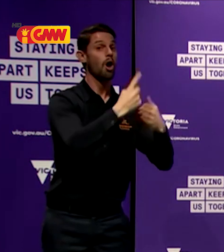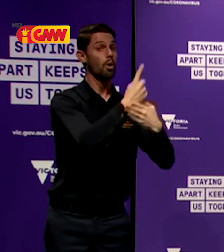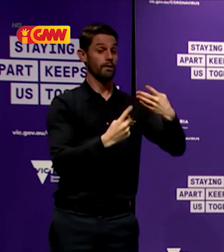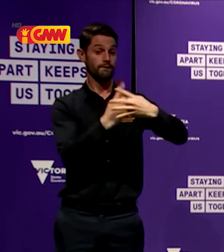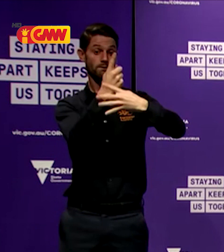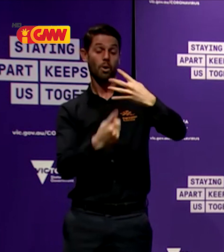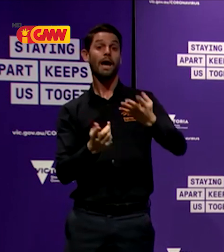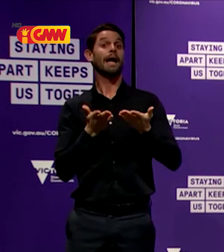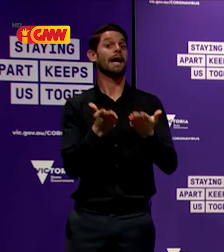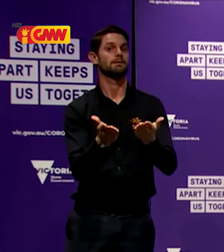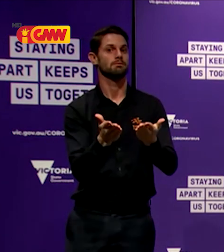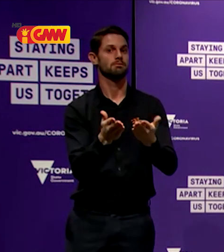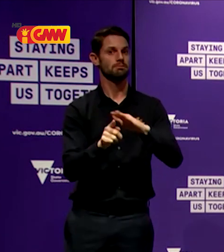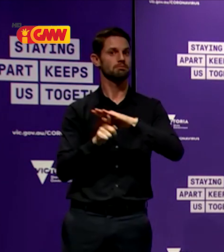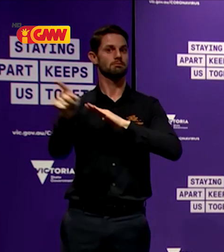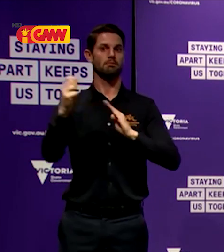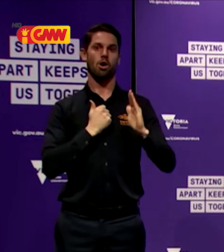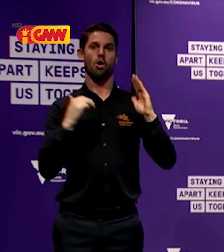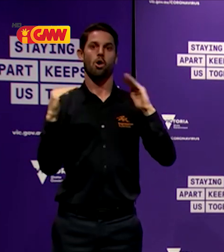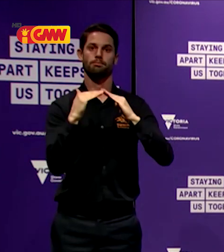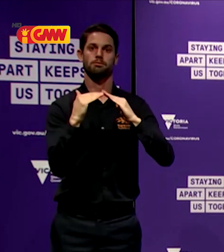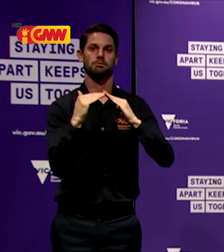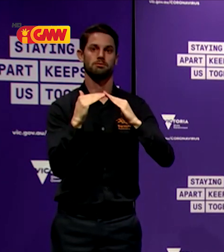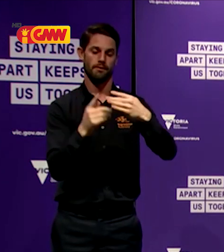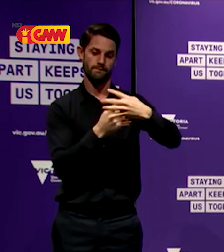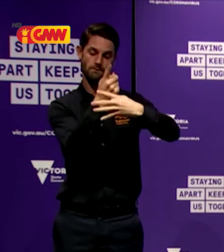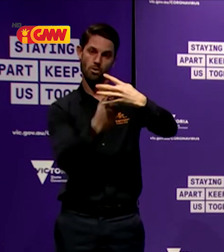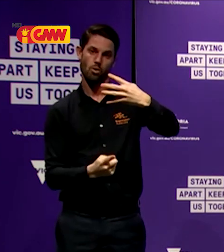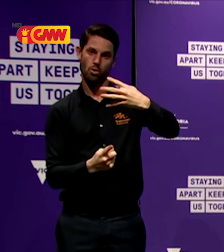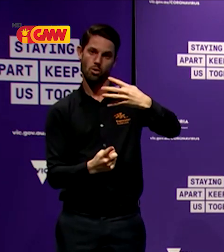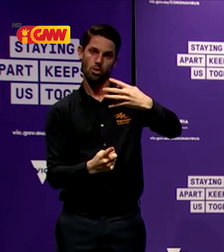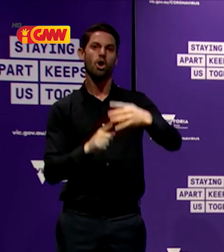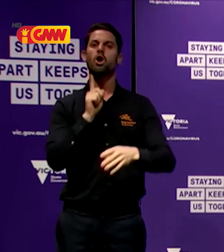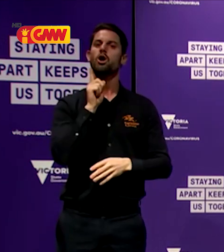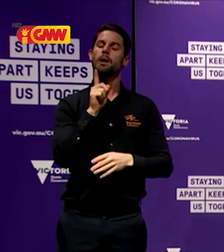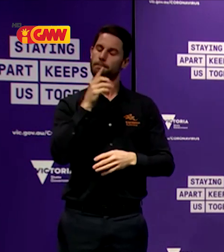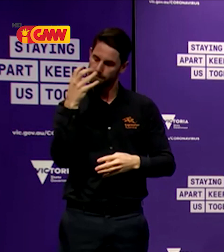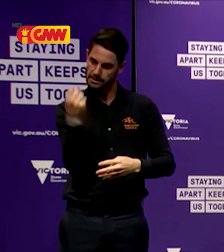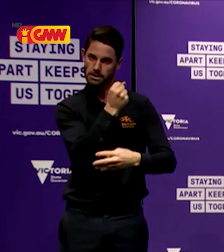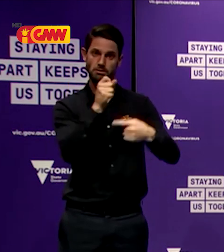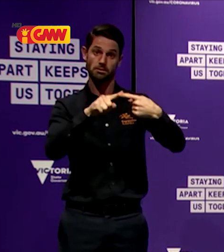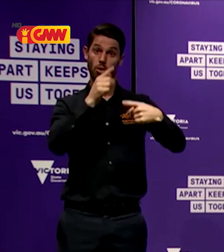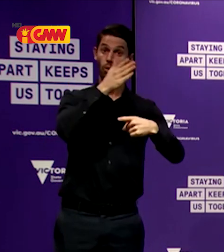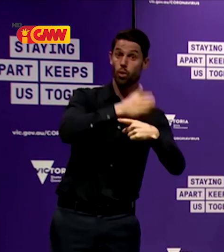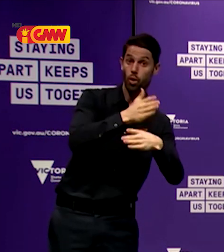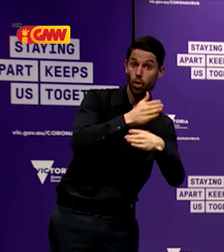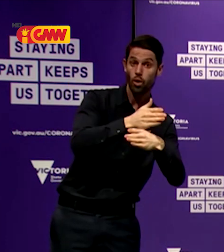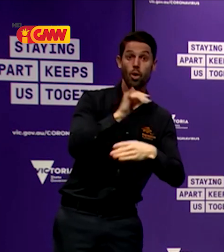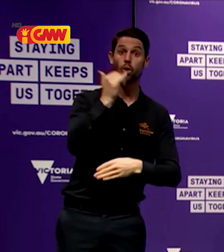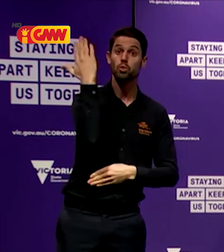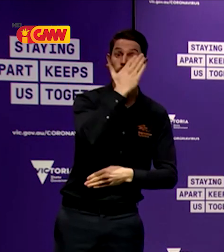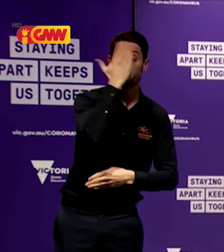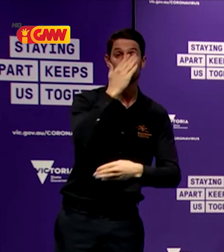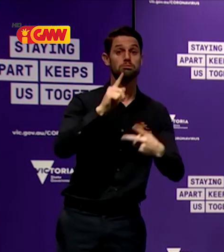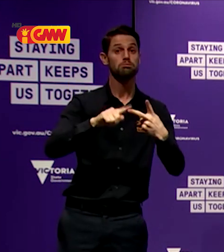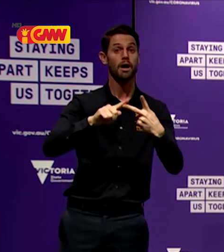ka atubahare emaruma, ba halo exercício, atubahan ka assunto essencial siraseluk. Or school, for